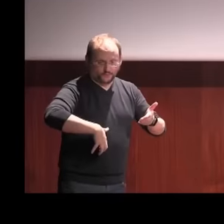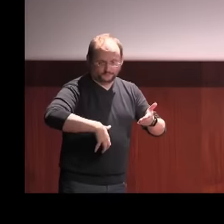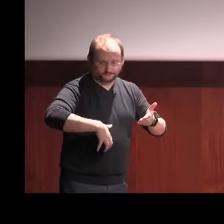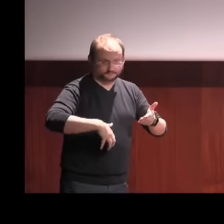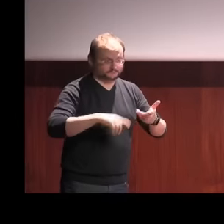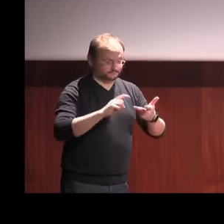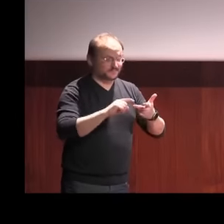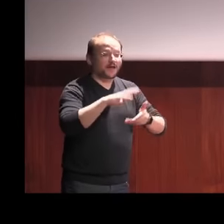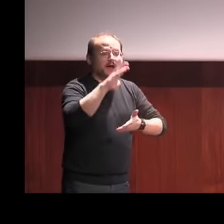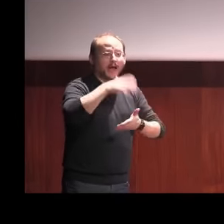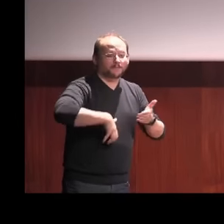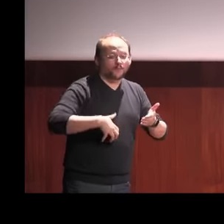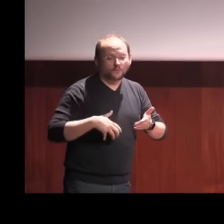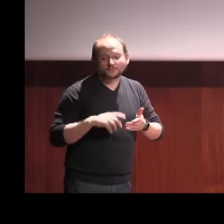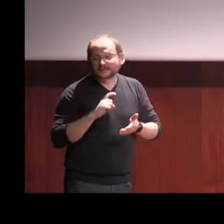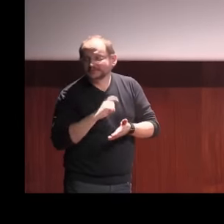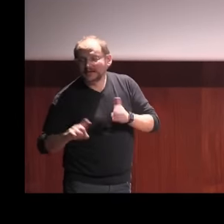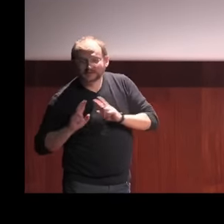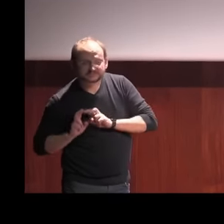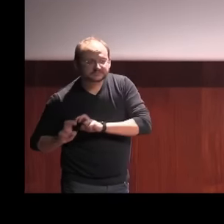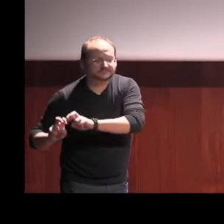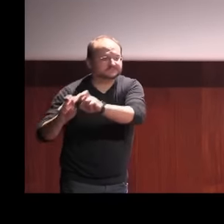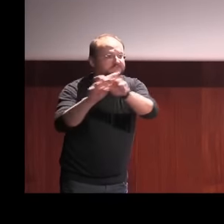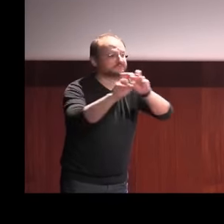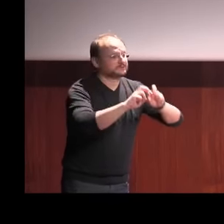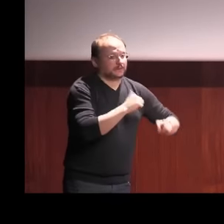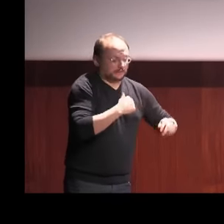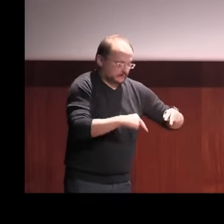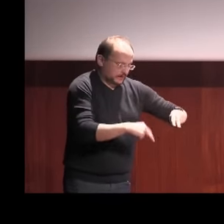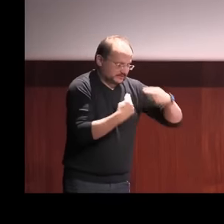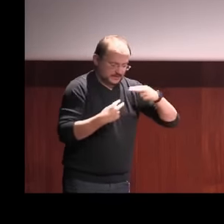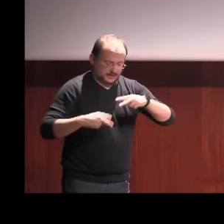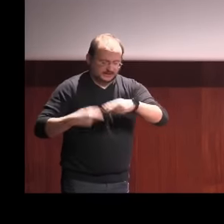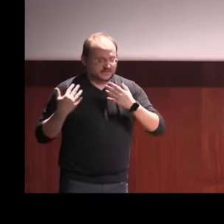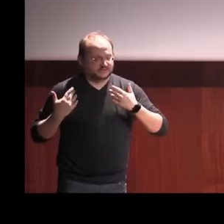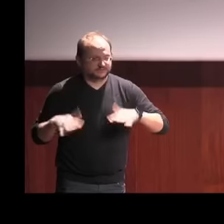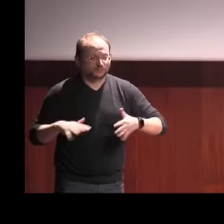Et il a aussi écrit un rapport